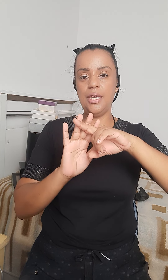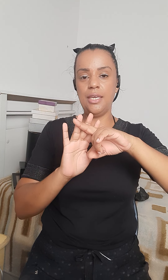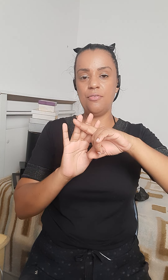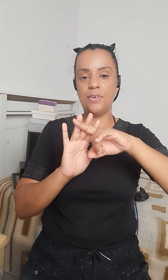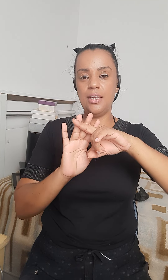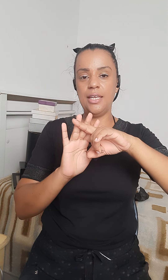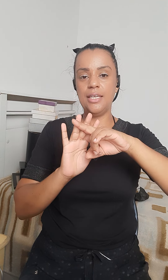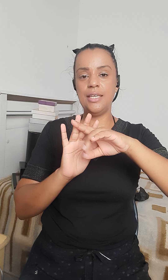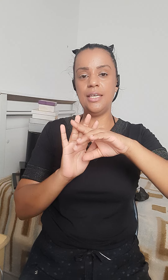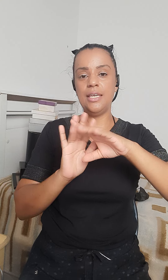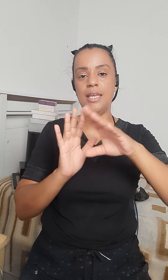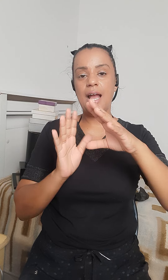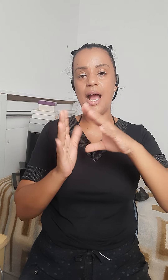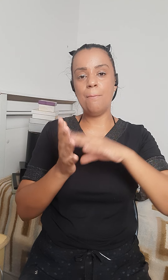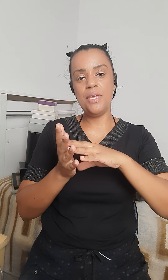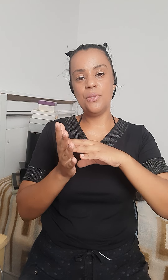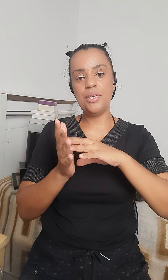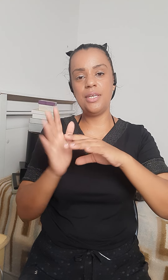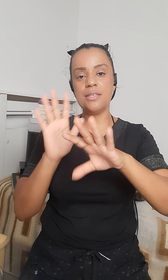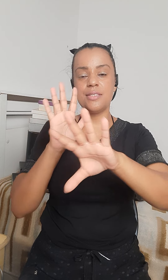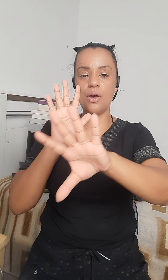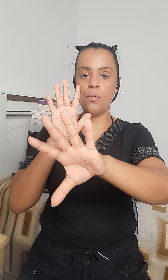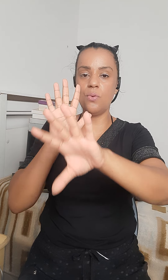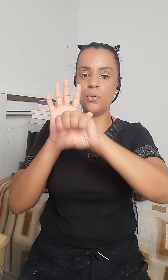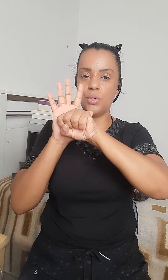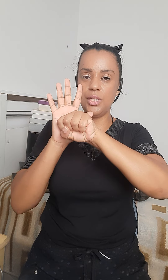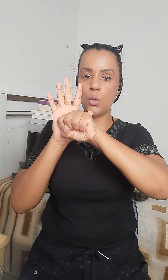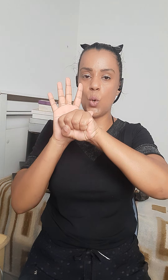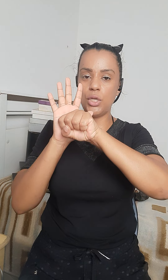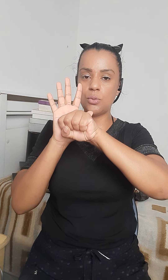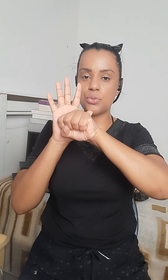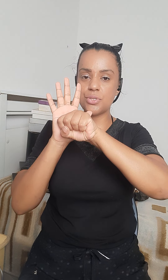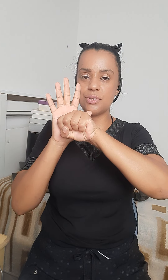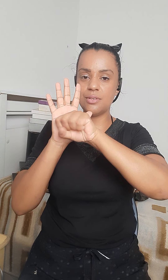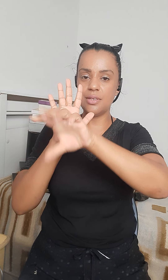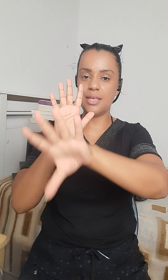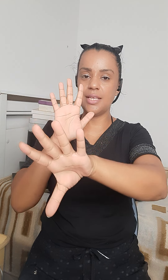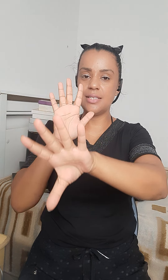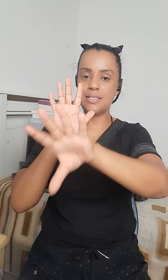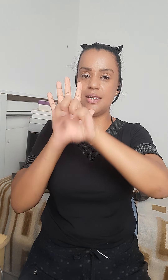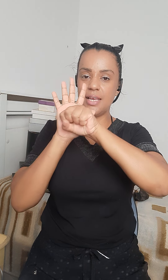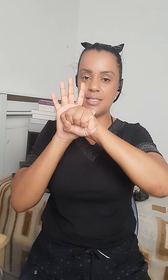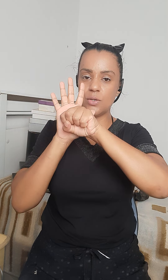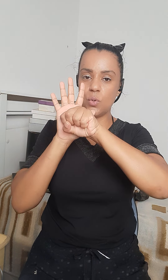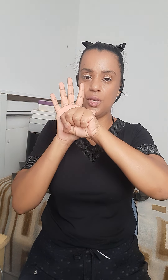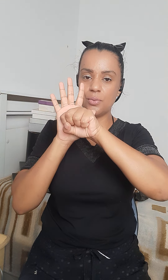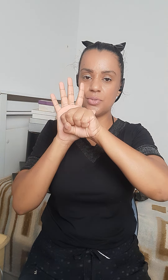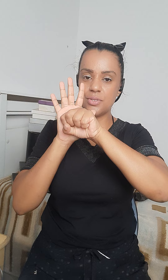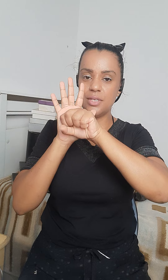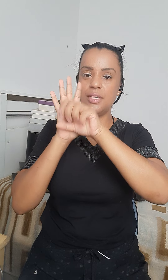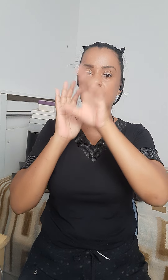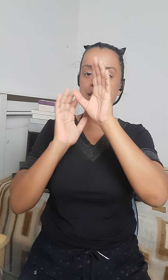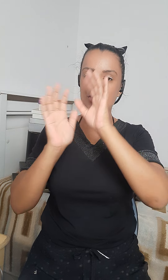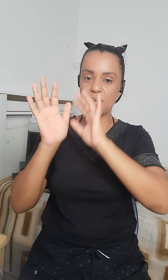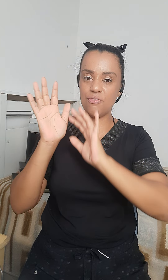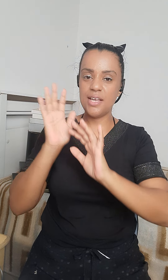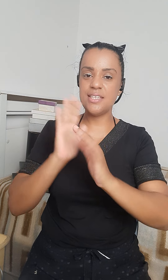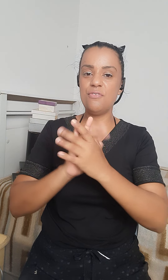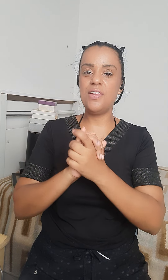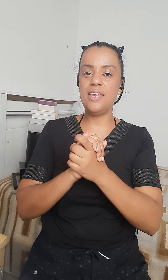E falei que a minoria são icônicos, sinais icônicos, que já faz